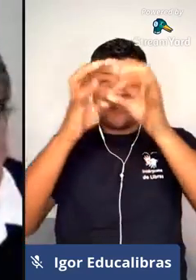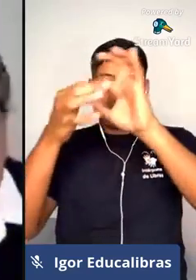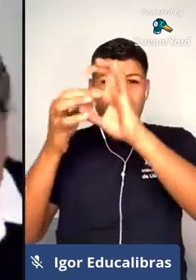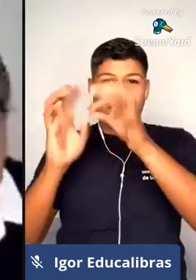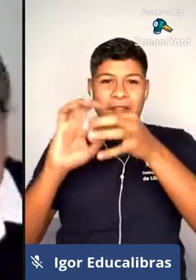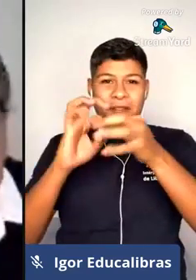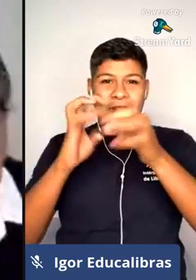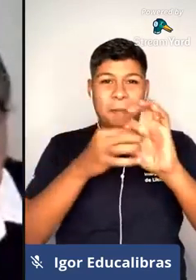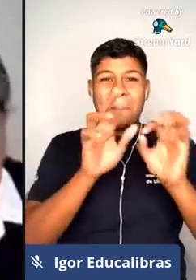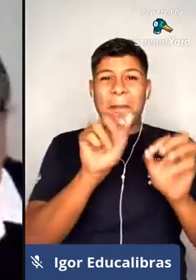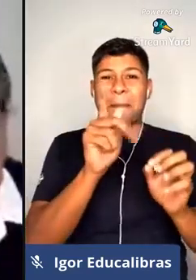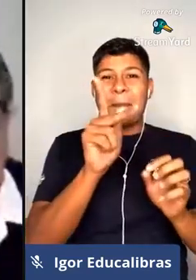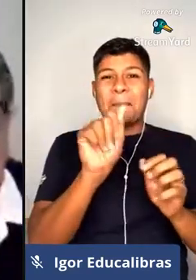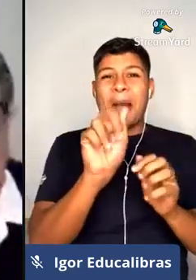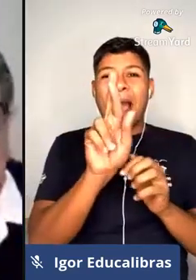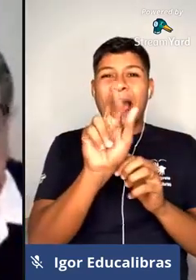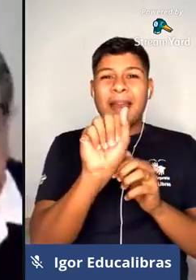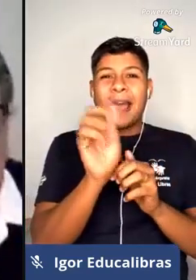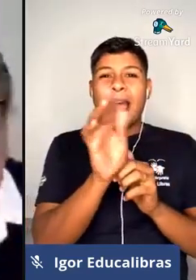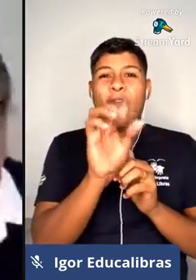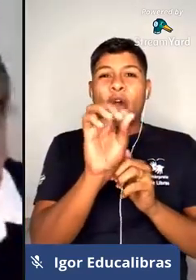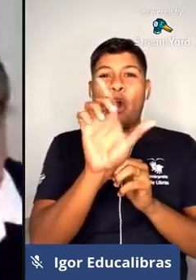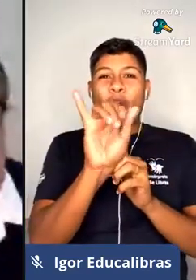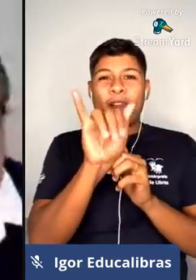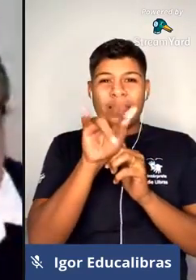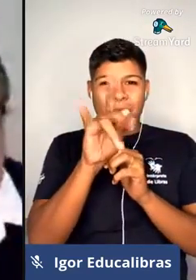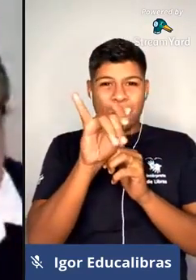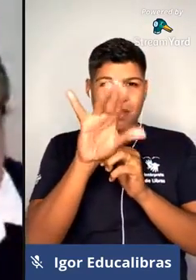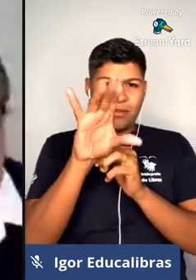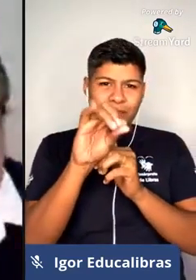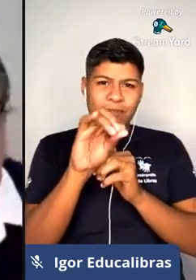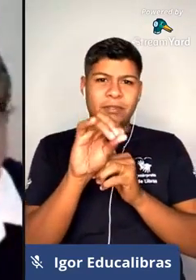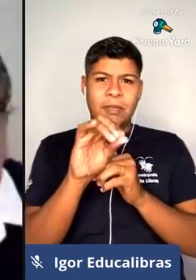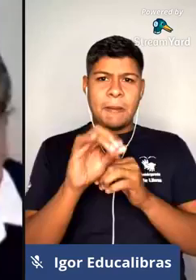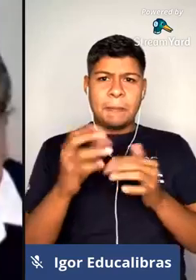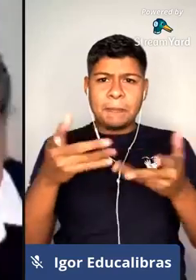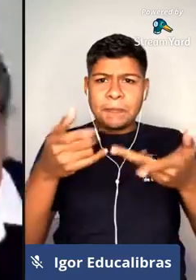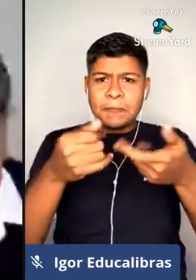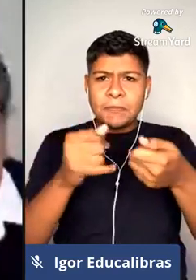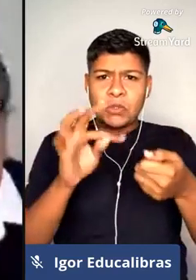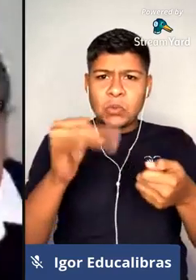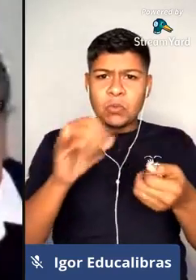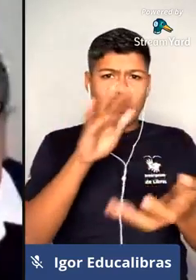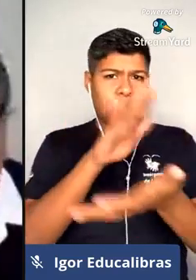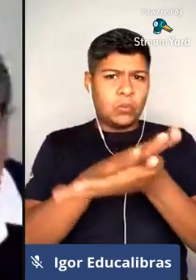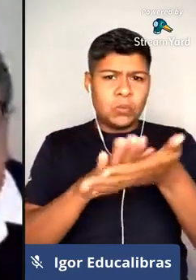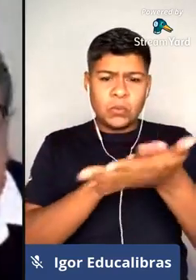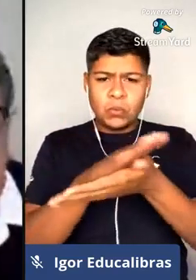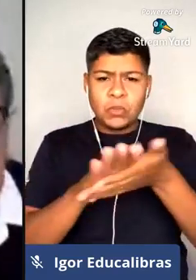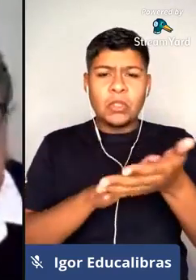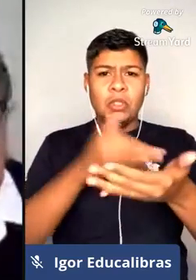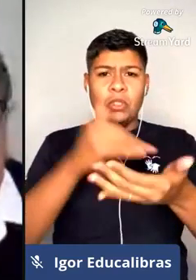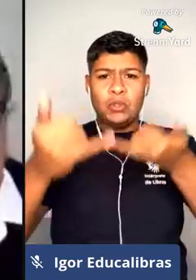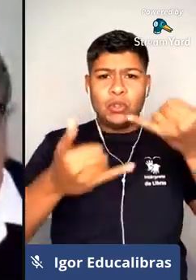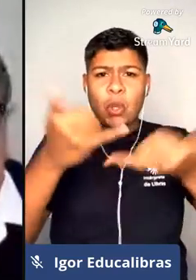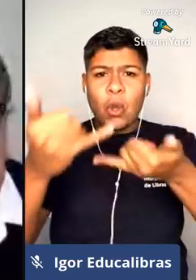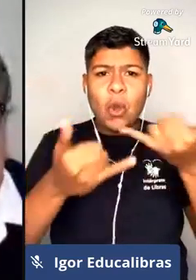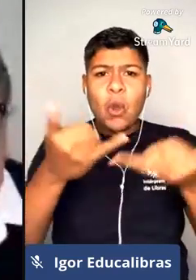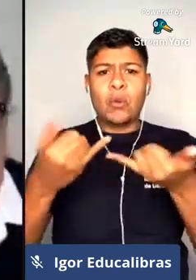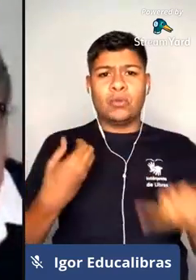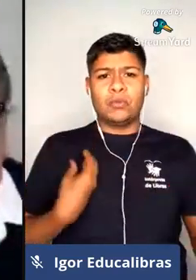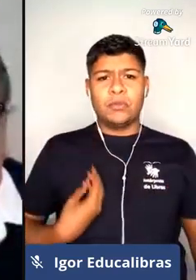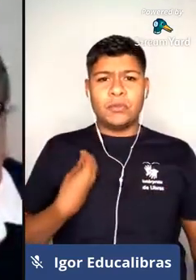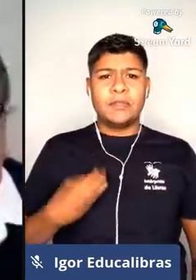internacional. Não quero dizer que tudo partiu do Jomex, em absoluto, mas o Jomex, Jogos Metropolitanos